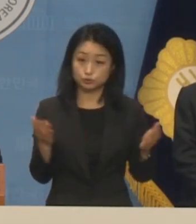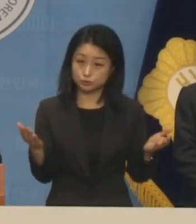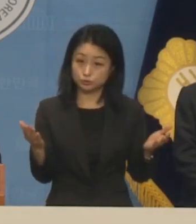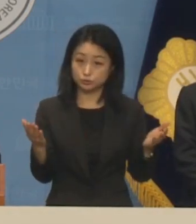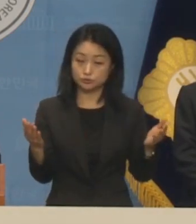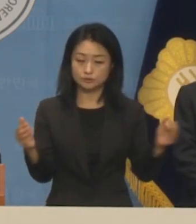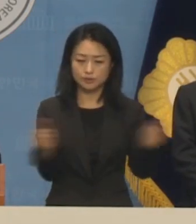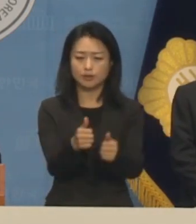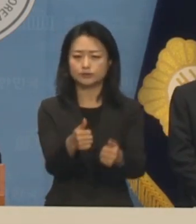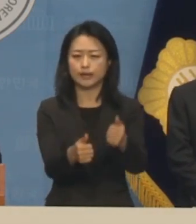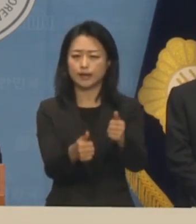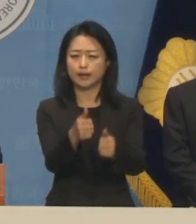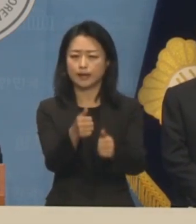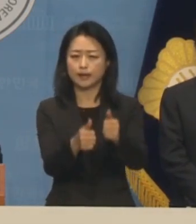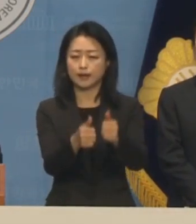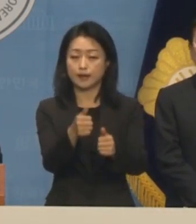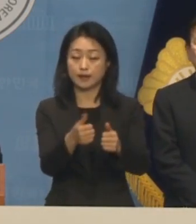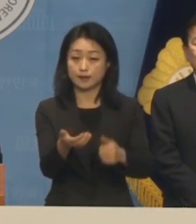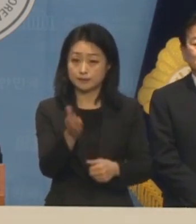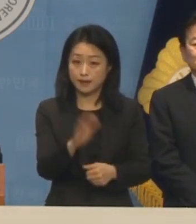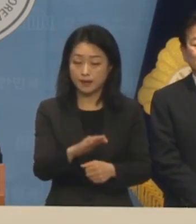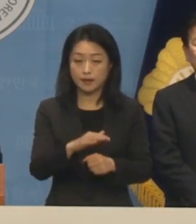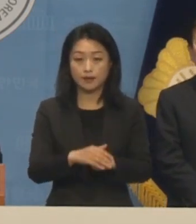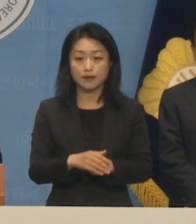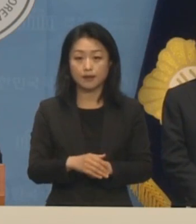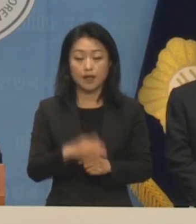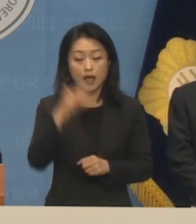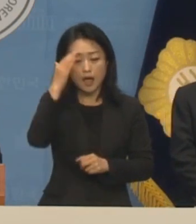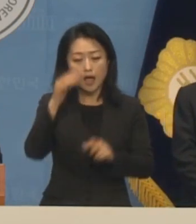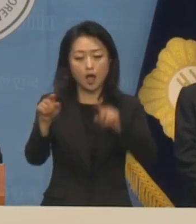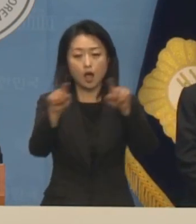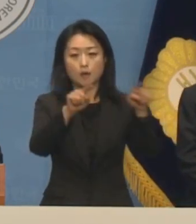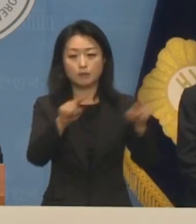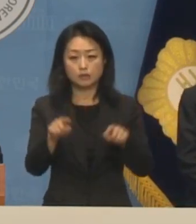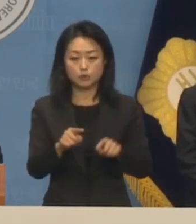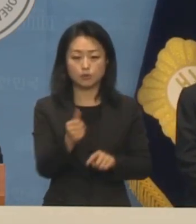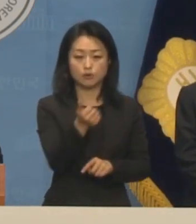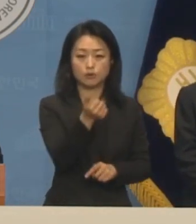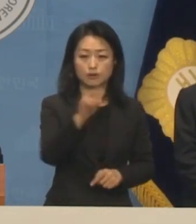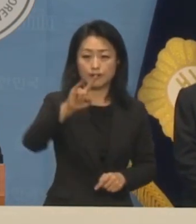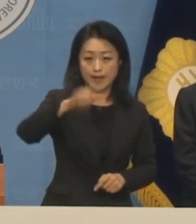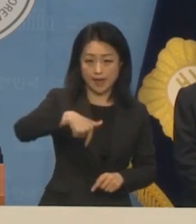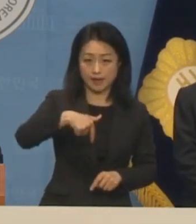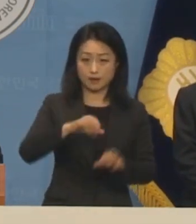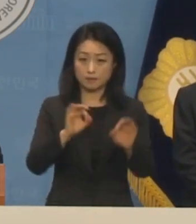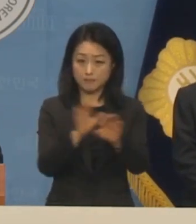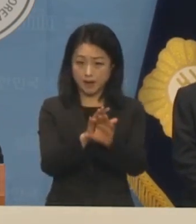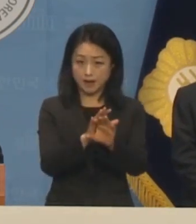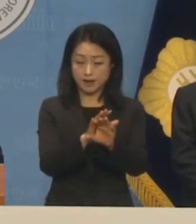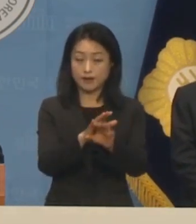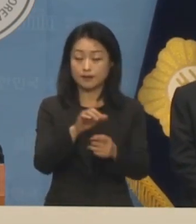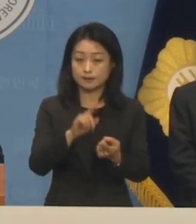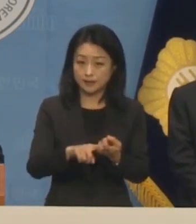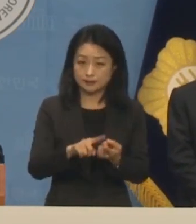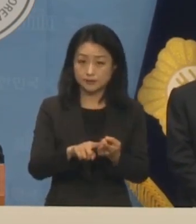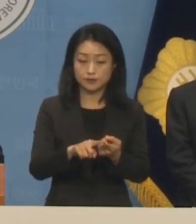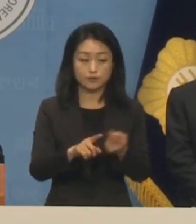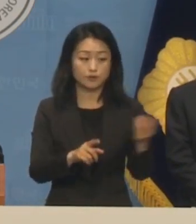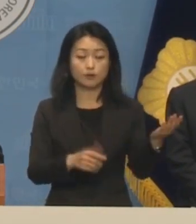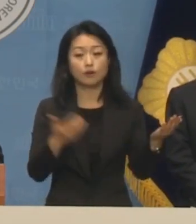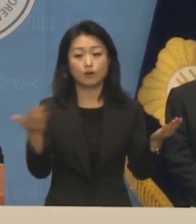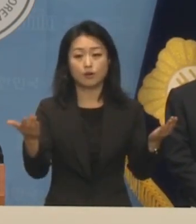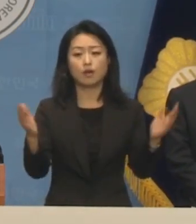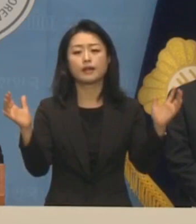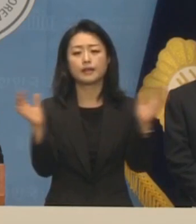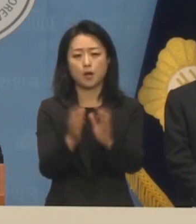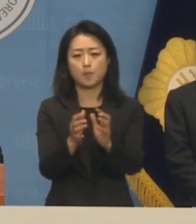경쟁 상황 속에서도 어떻게든 한반도의 비핵화나 평화 문제에 대해서는 미중이 협력할